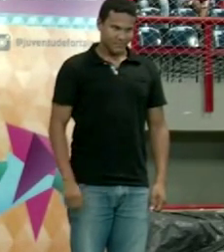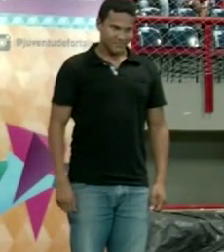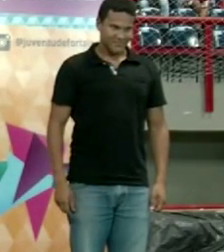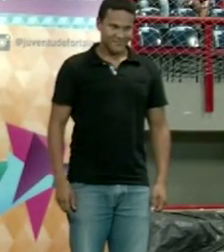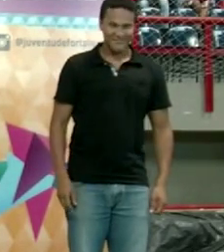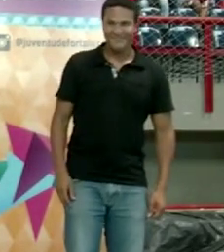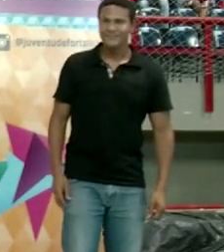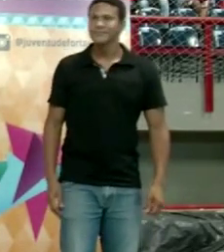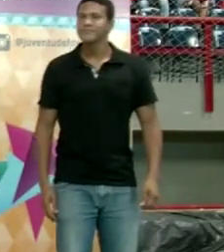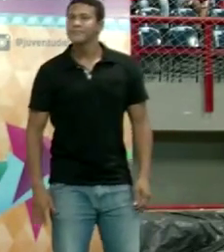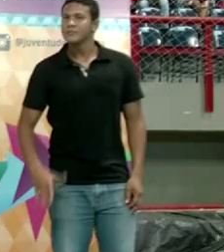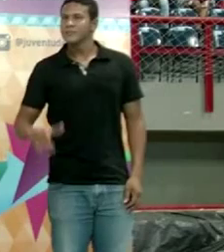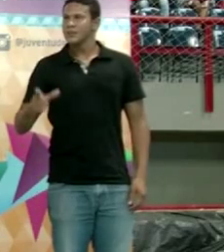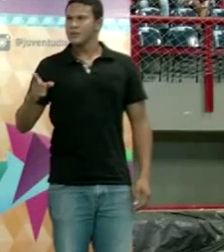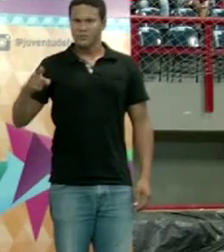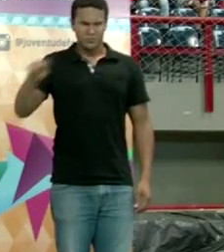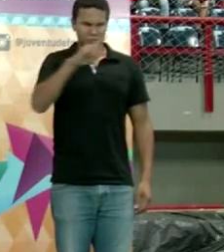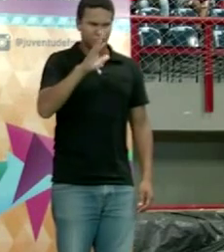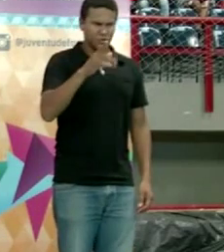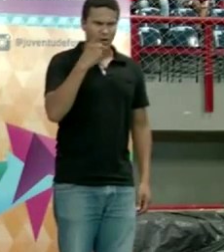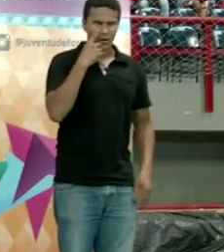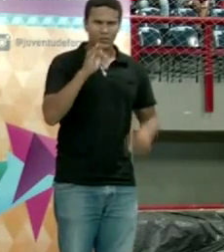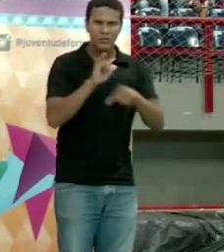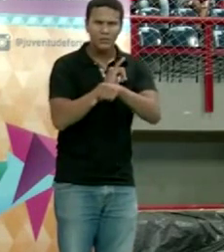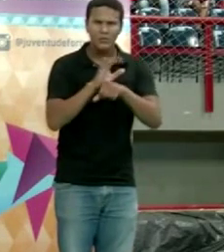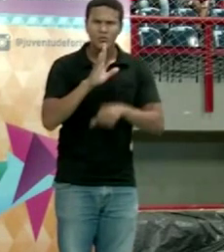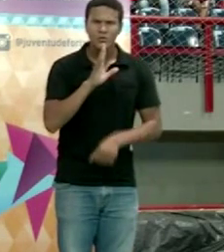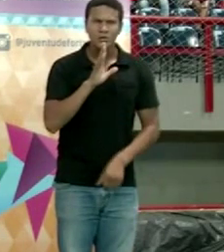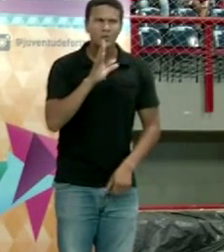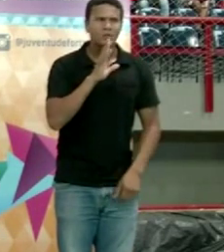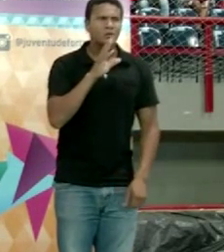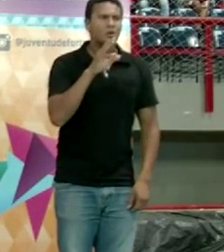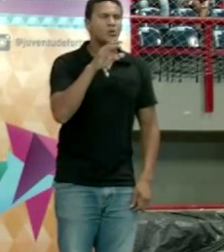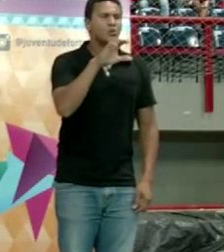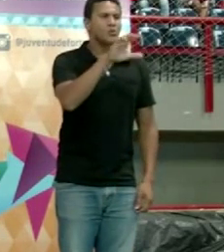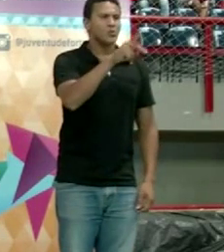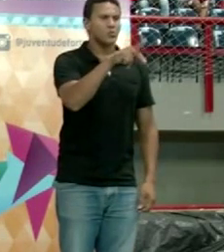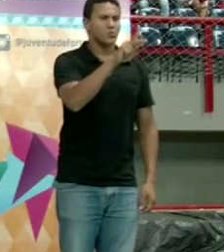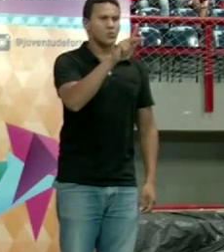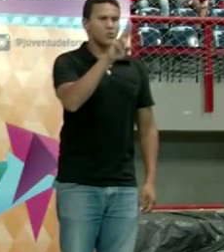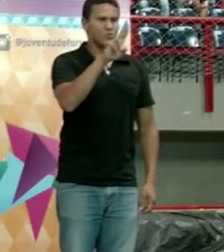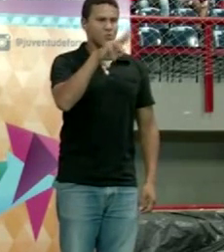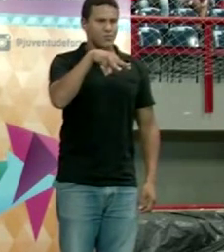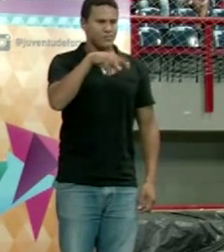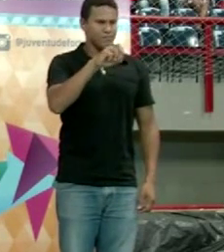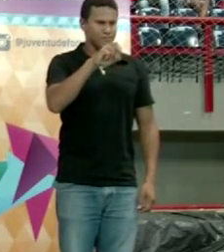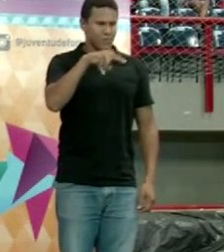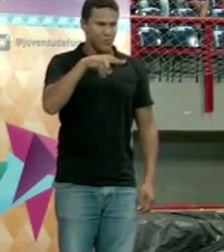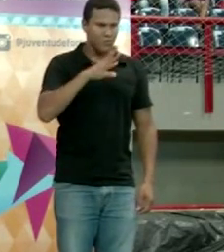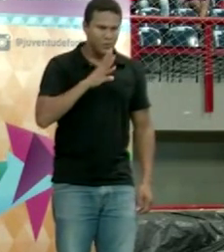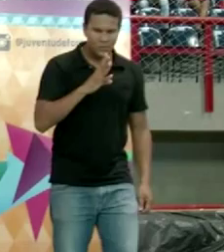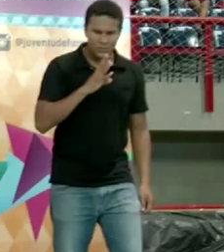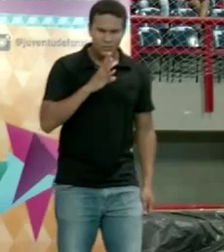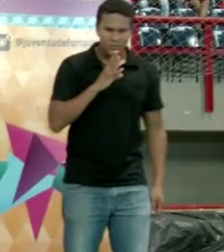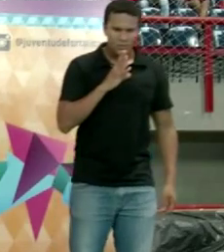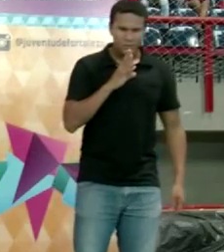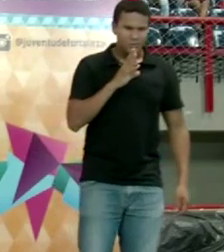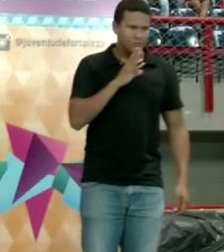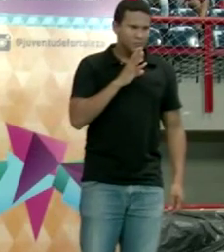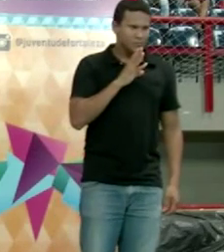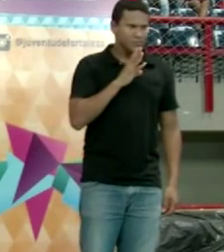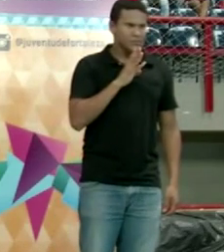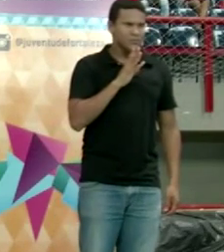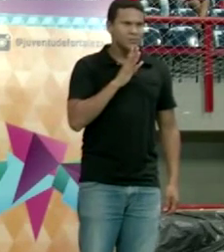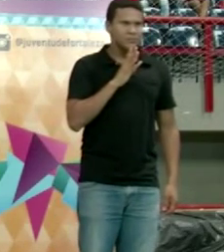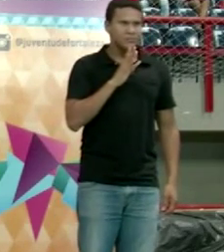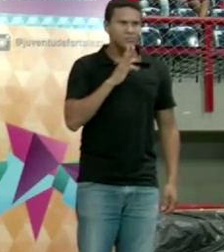Tu já ouviste falar em método Kumon? Sabe o que é isso? Sabe o que é isso? Kumon é assim, ó.